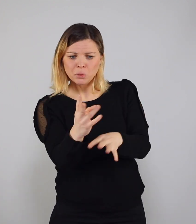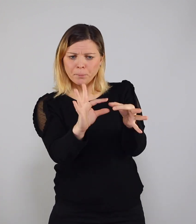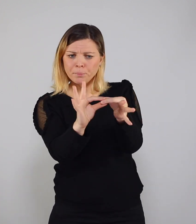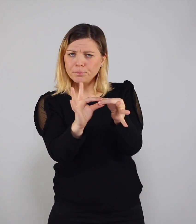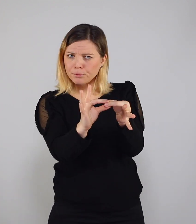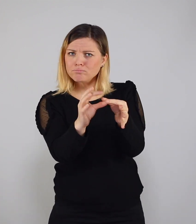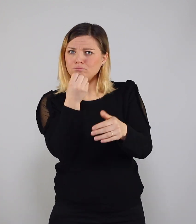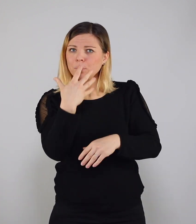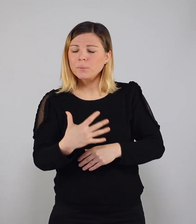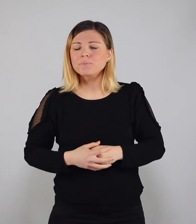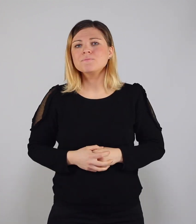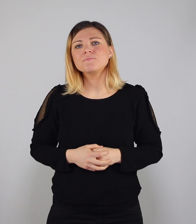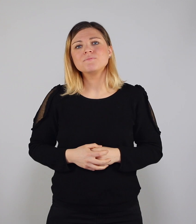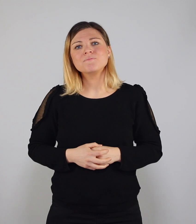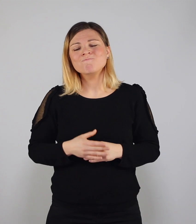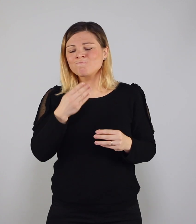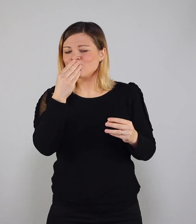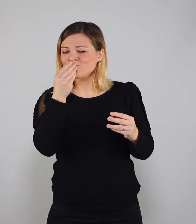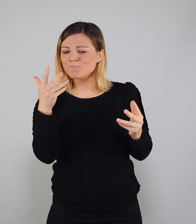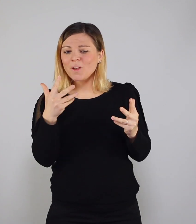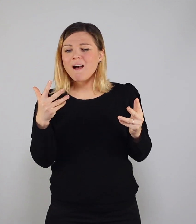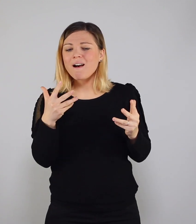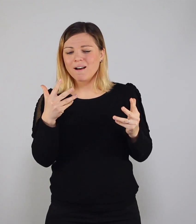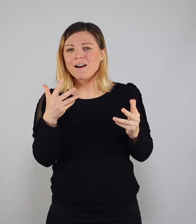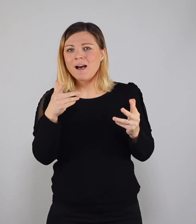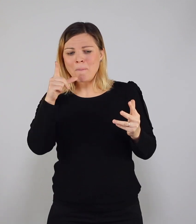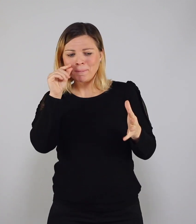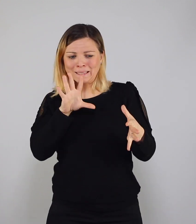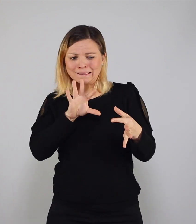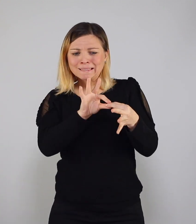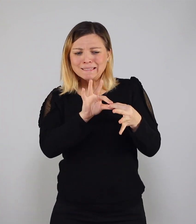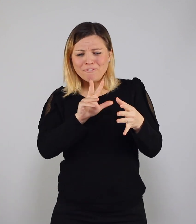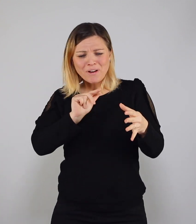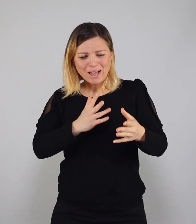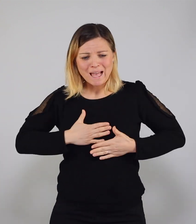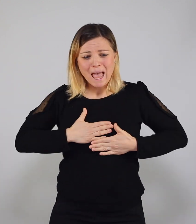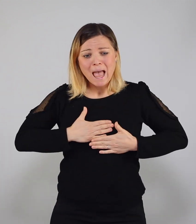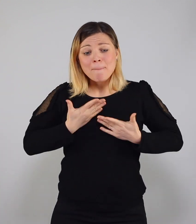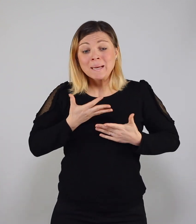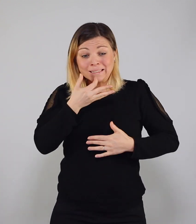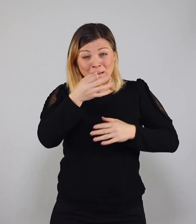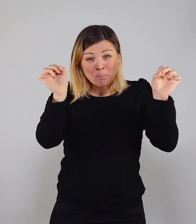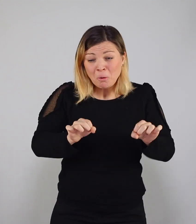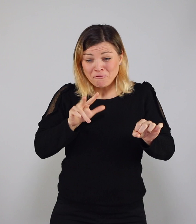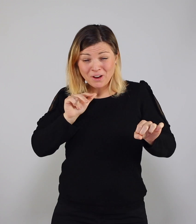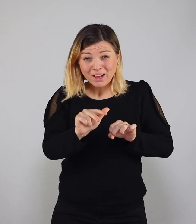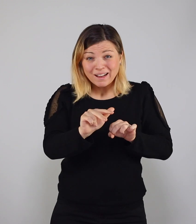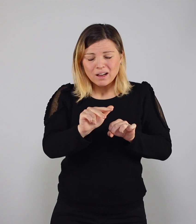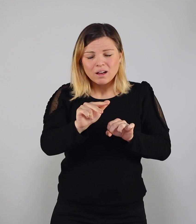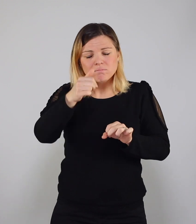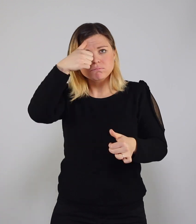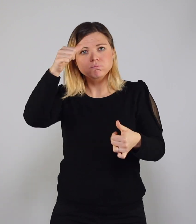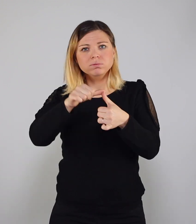père, avec qui il entretenait de bons rapports. J'étais convaincu dès lors que je m'étais rapproché du